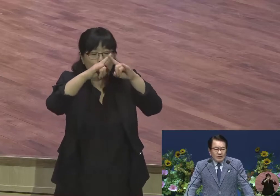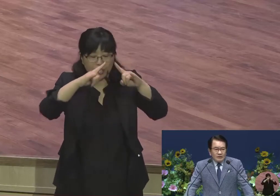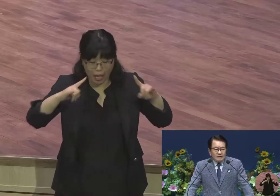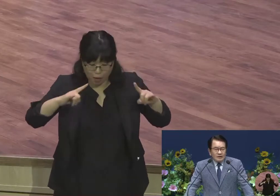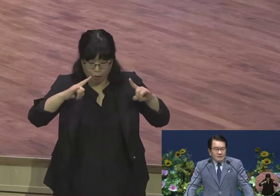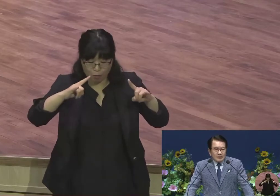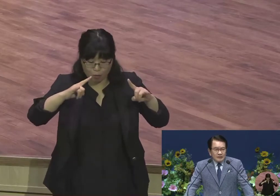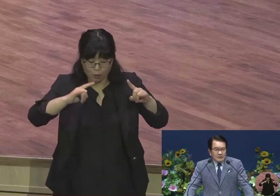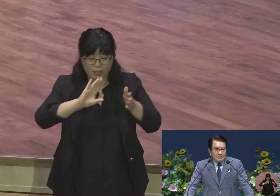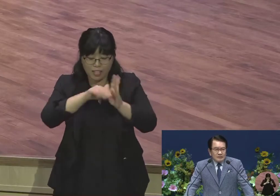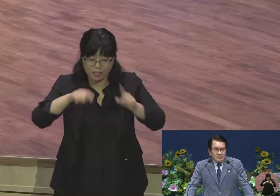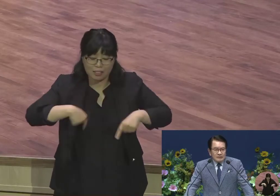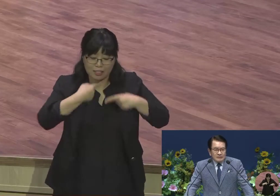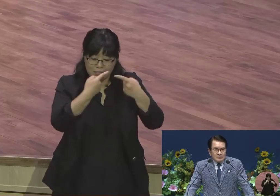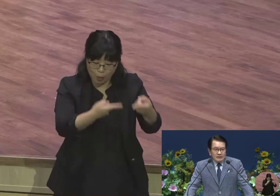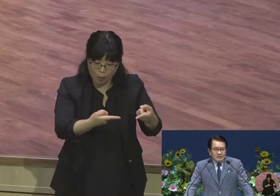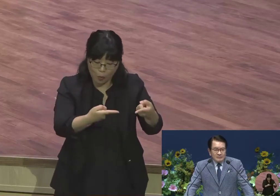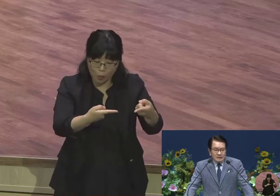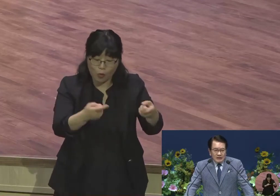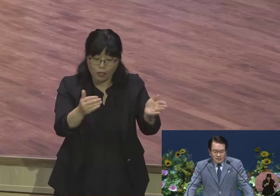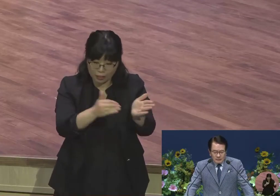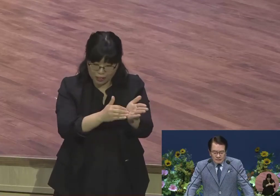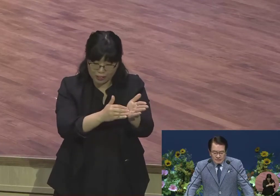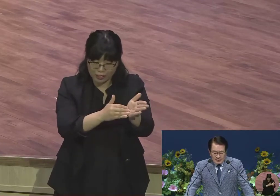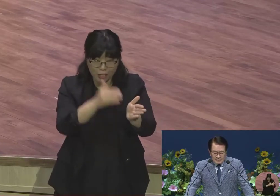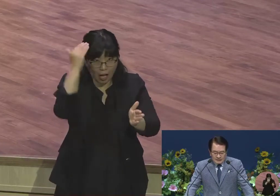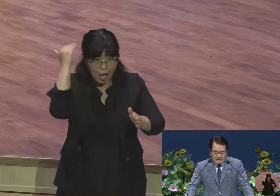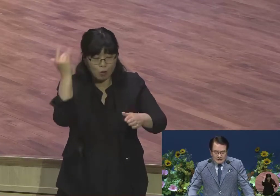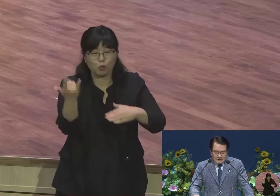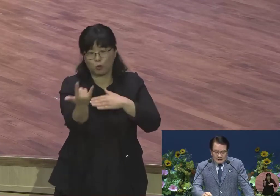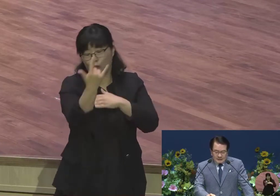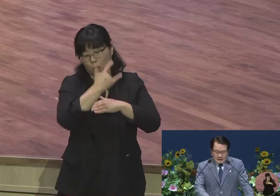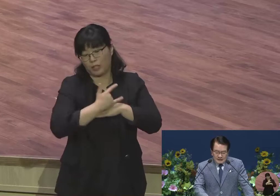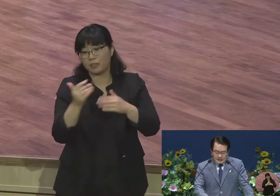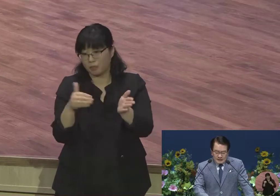응답되는 것을 늘 체험을 하고 있습니다.